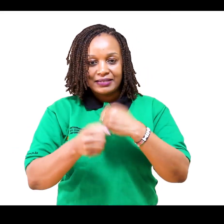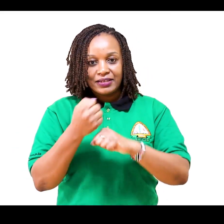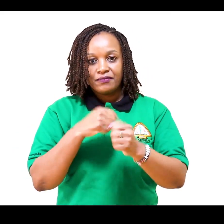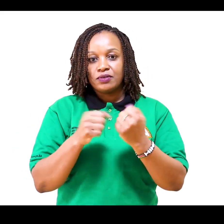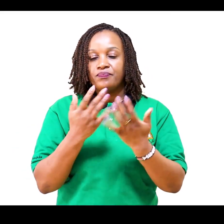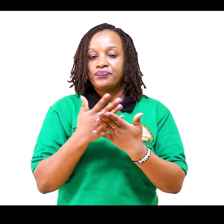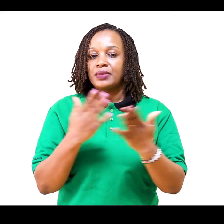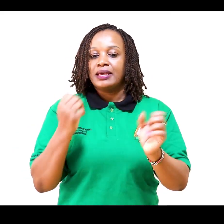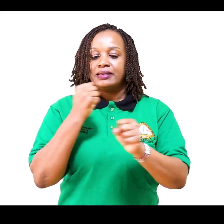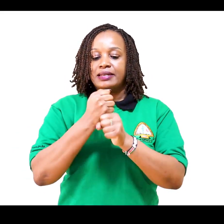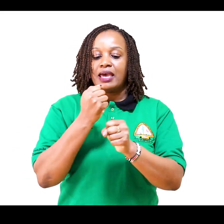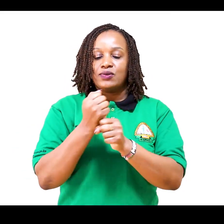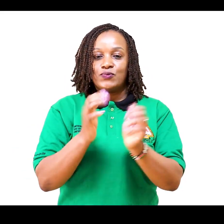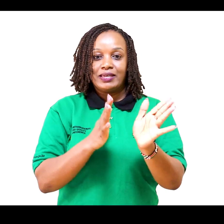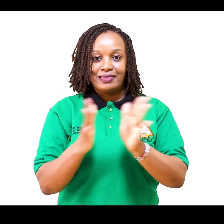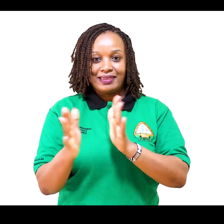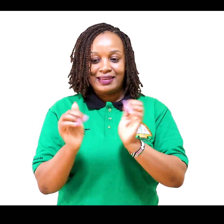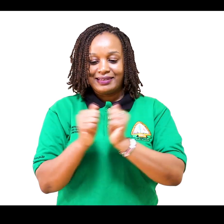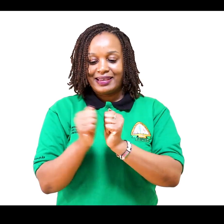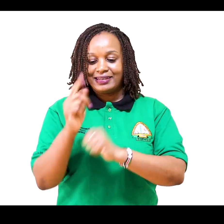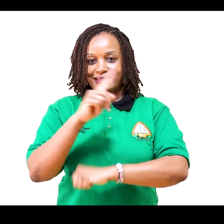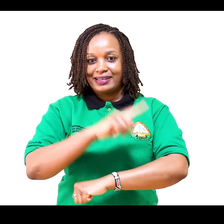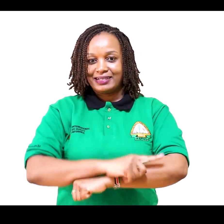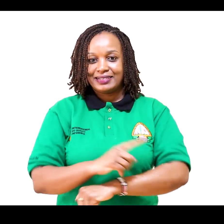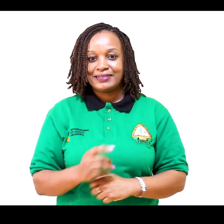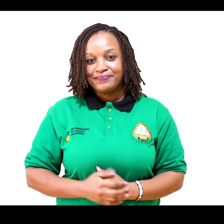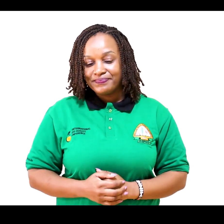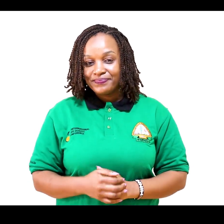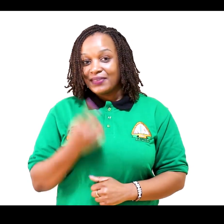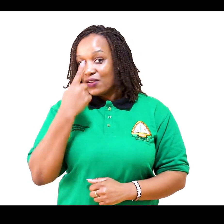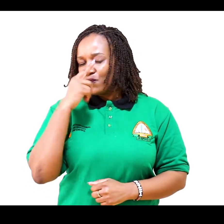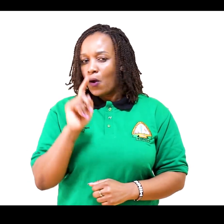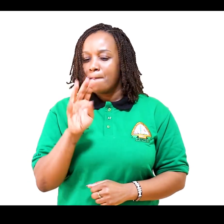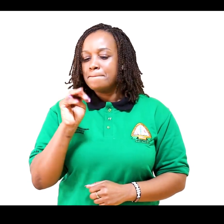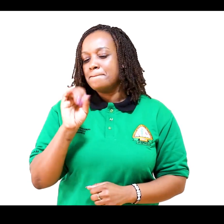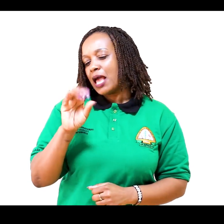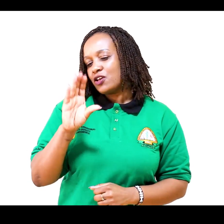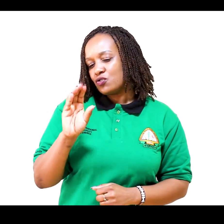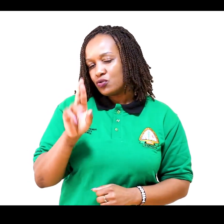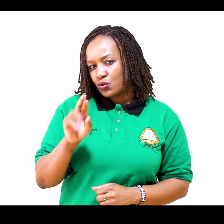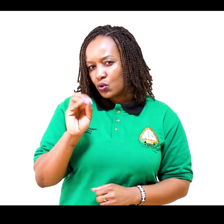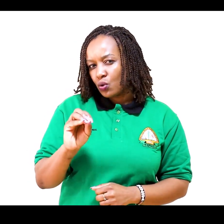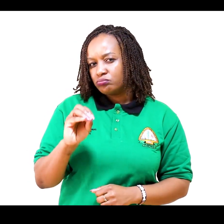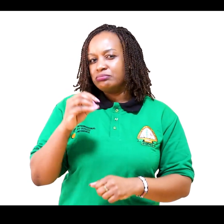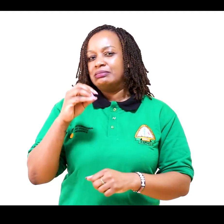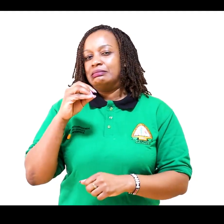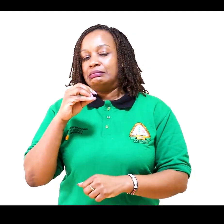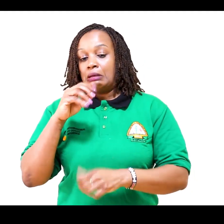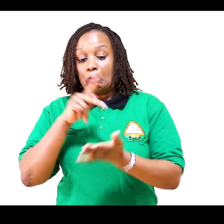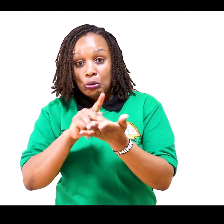kujaza kwa mkataba au kupokea malipo. Kwa uchambuzi wa mycotoxin, hitaji ni